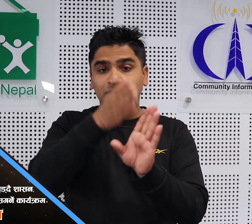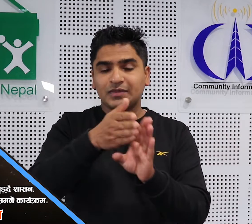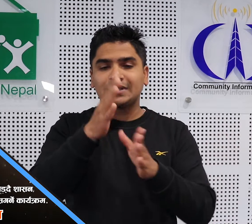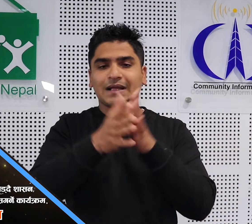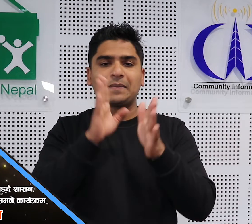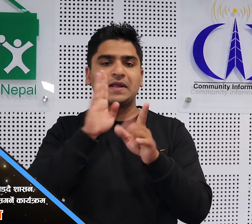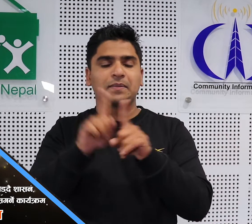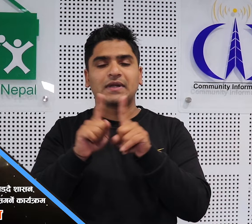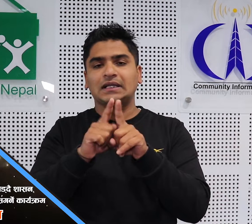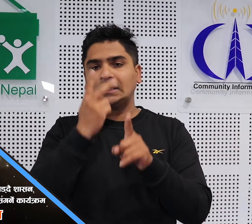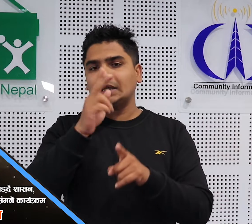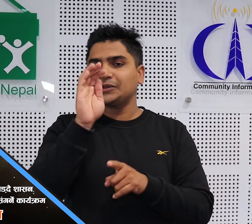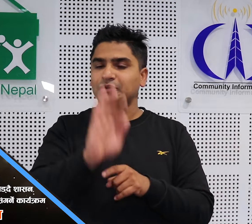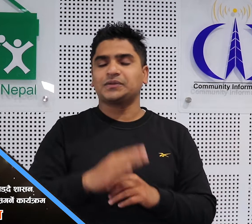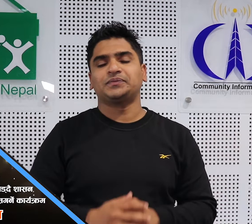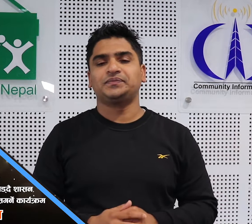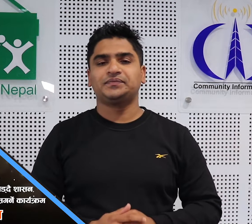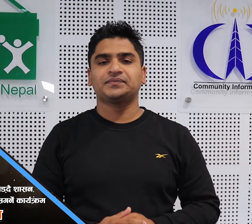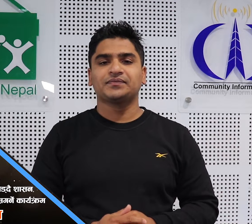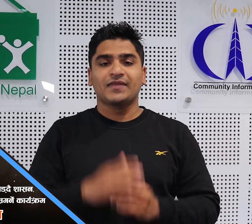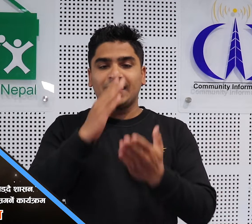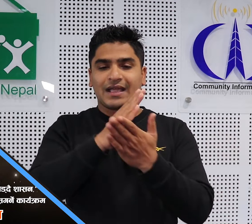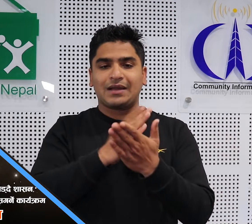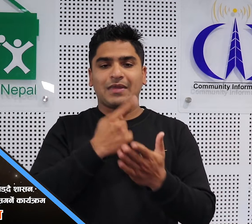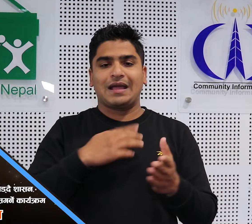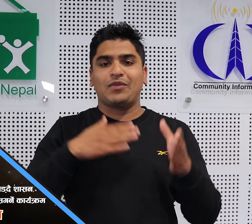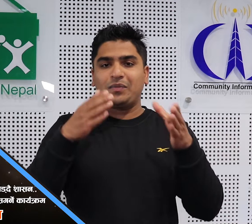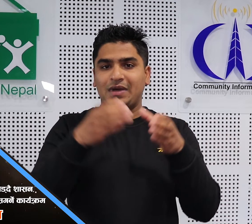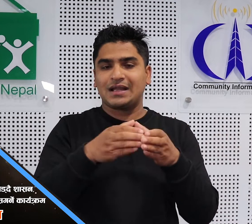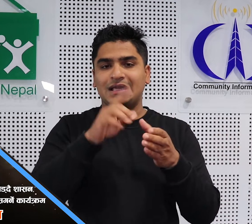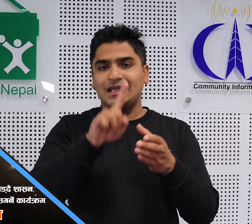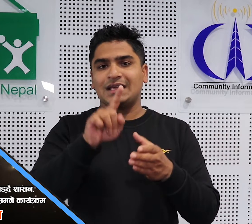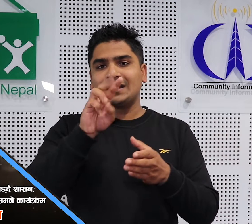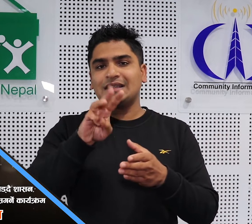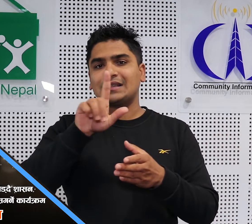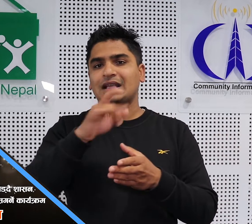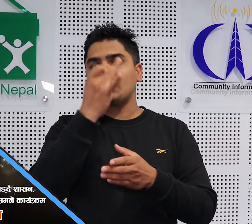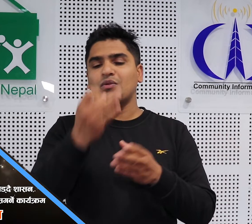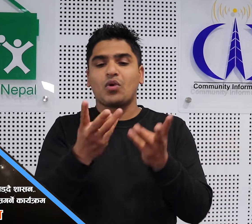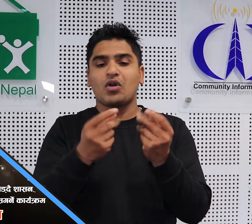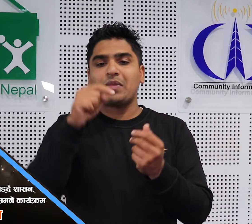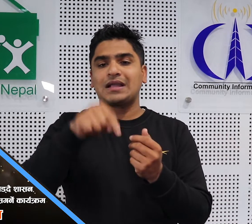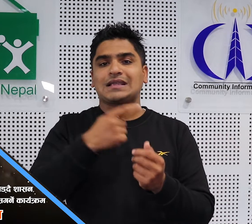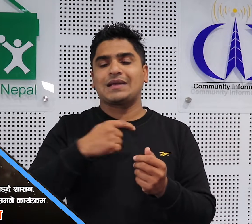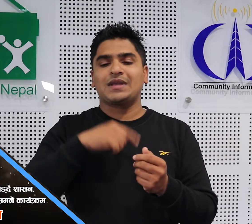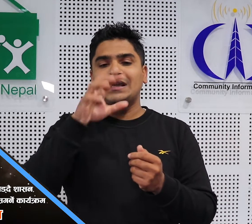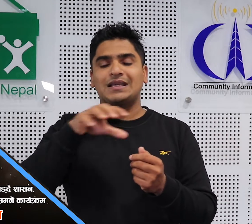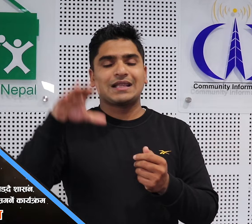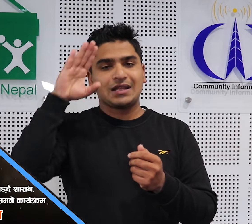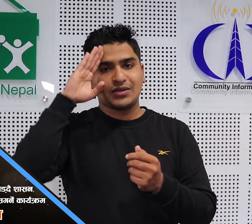सांकेतिक भाषामा हेर्न पनि सक्नुहुनेछ। कार्यक्रम हाम्रो पालिकाको 137 अङ्कमा आज हामी स्थानीय सरकारसँग